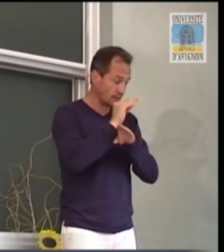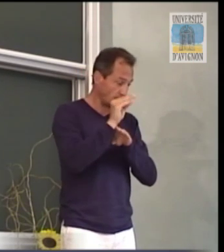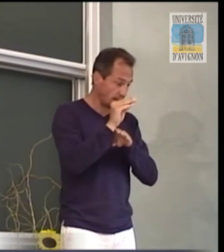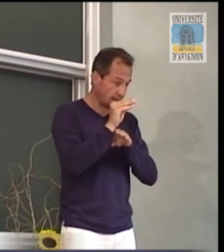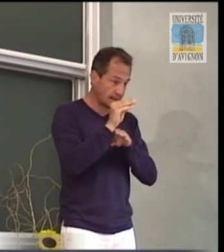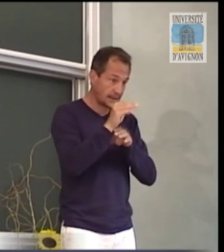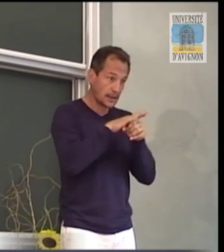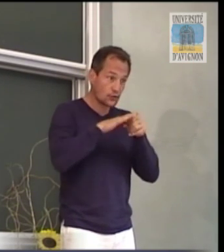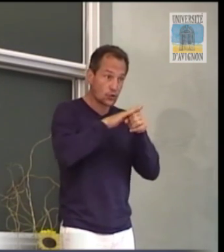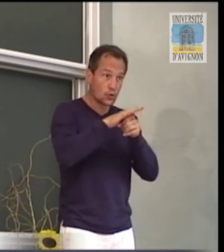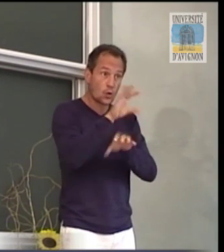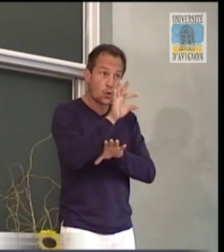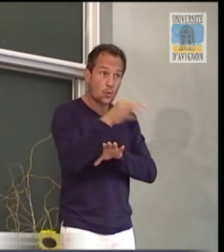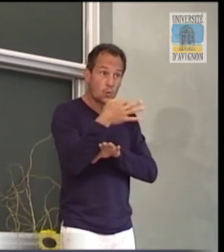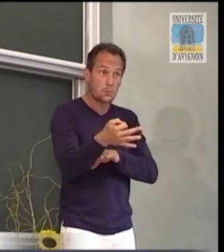sécurité.